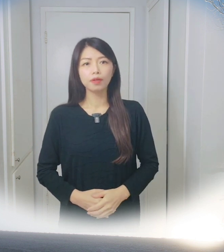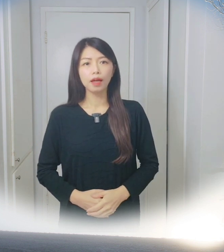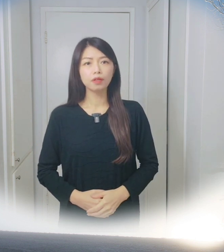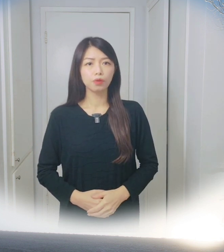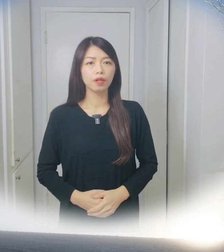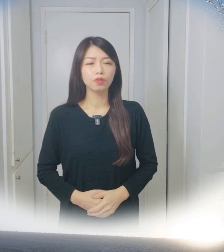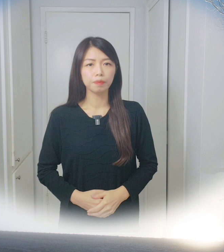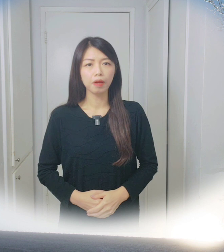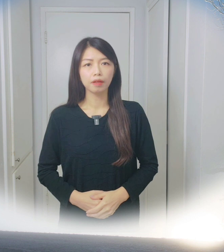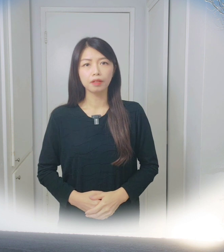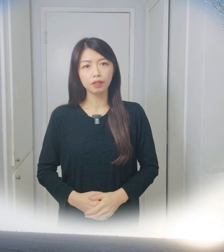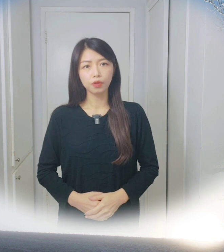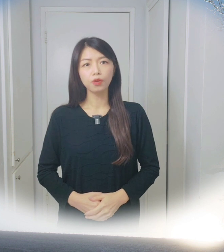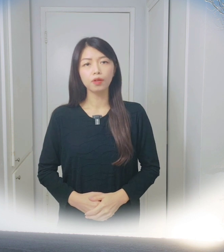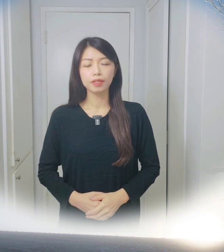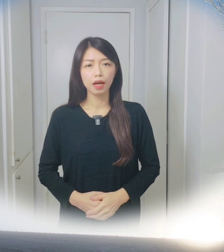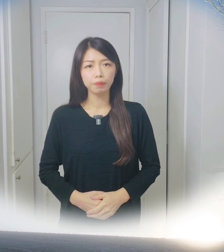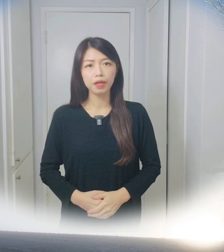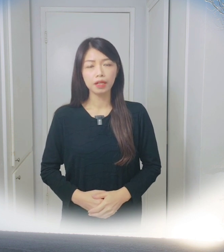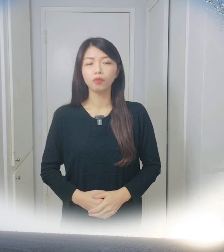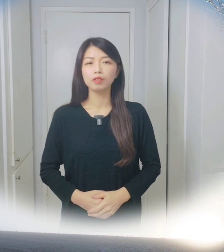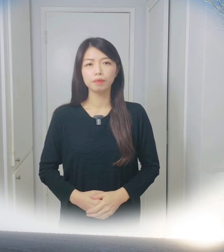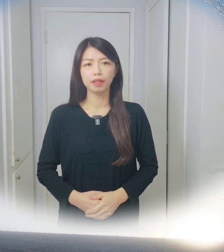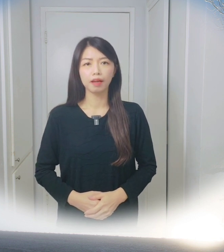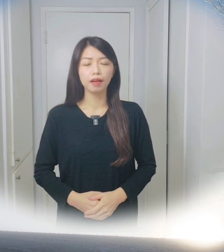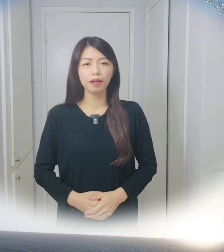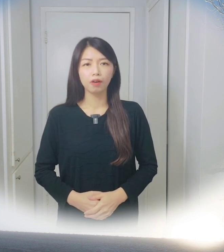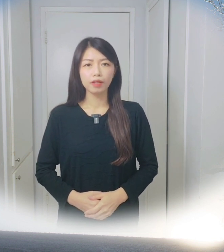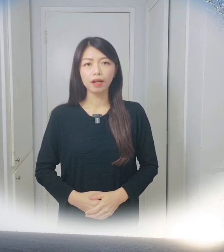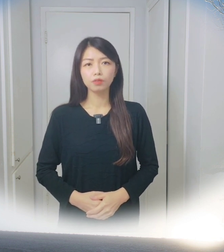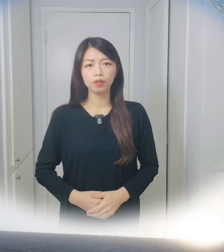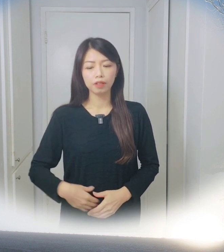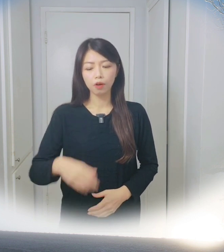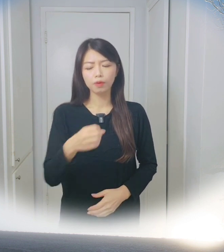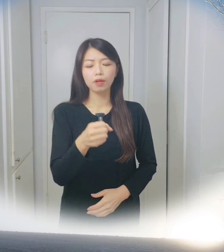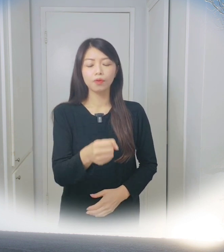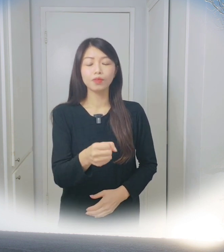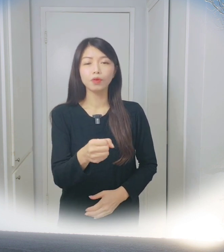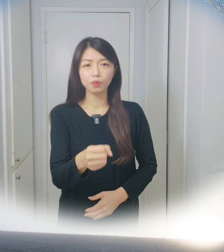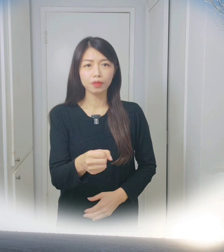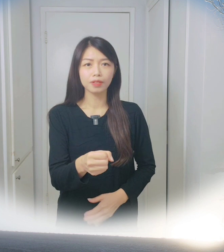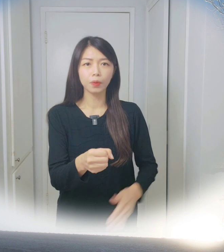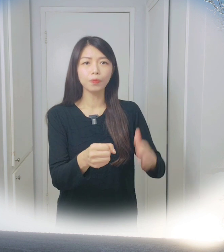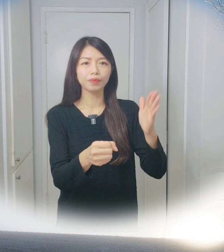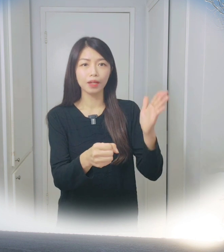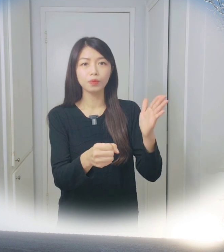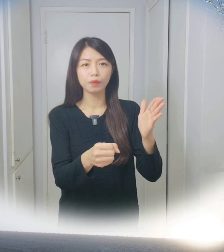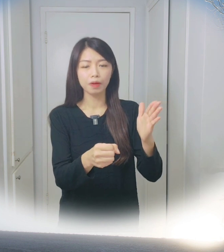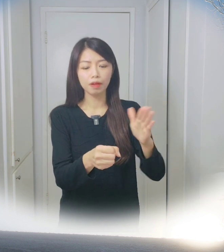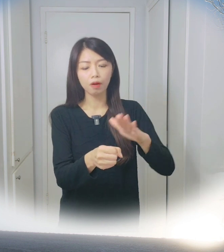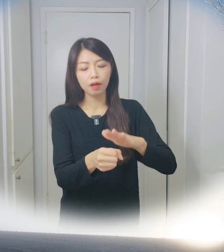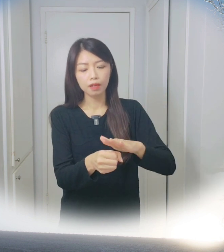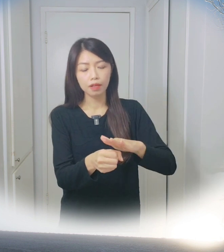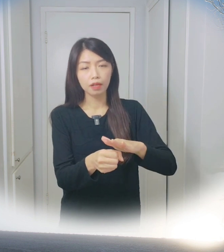그리고 사랑수어를 해주시면 긍휼, 자비 이런 뜻입니다. 사랑수어는요. 왼손을 주먹 드시고 다른